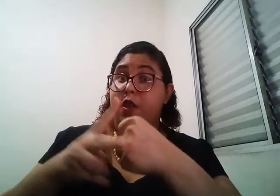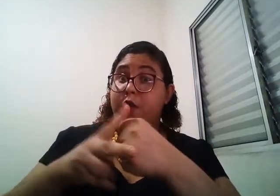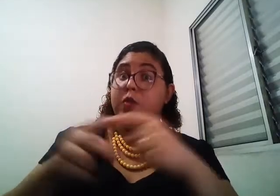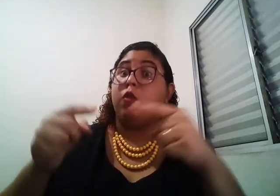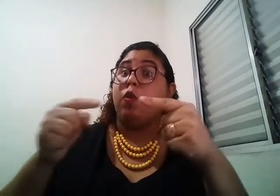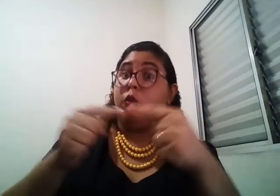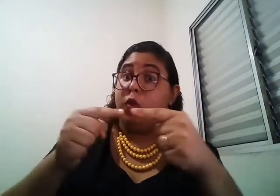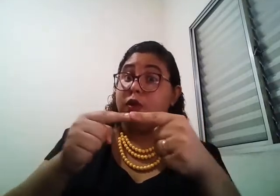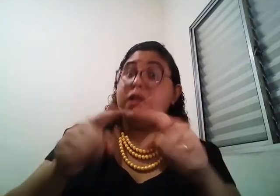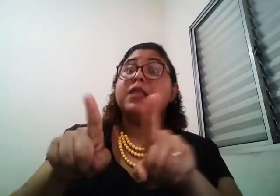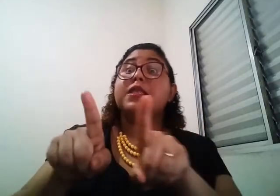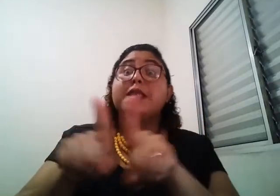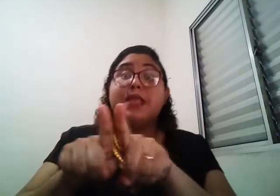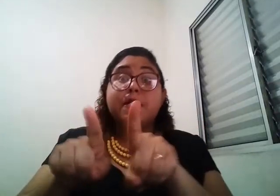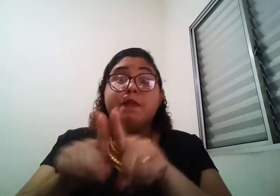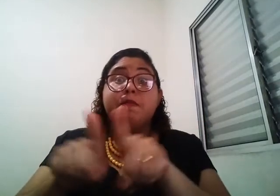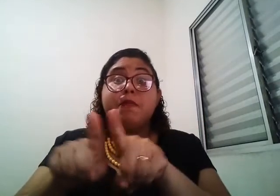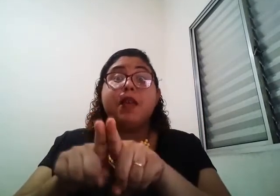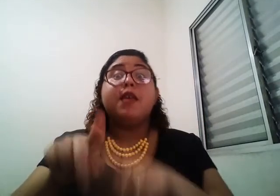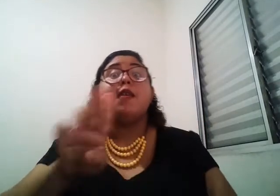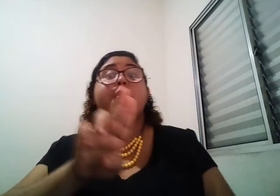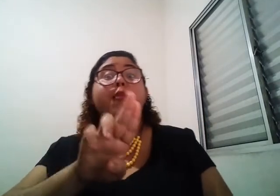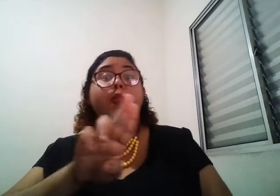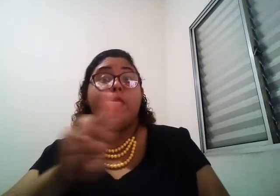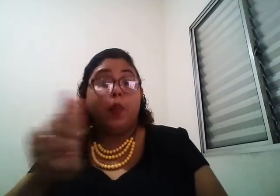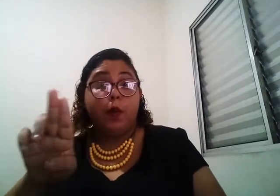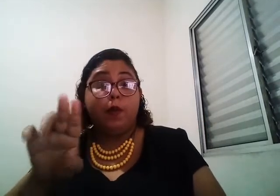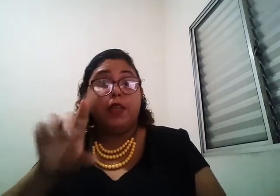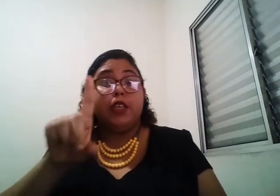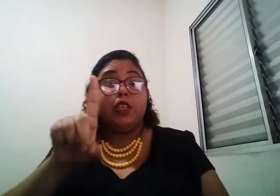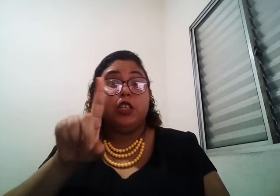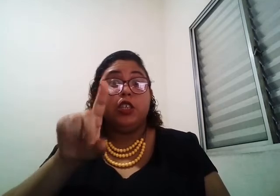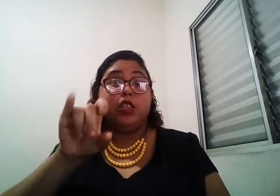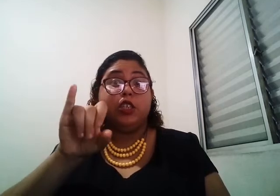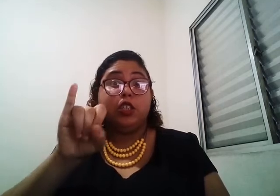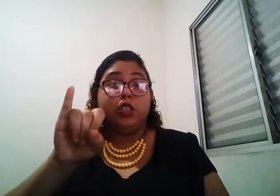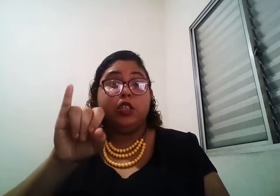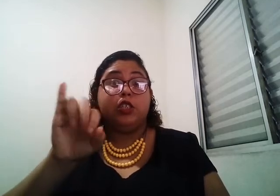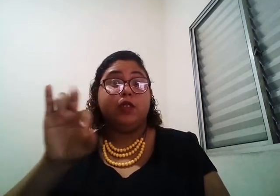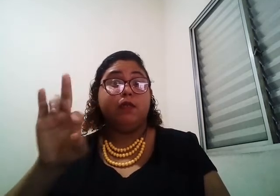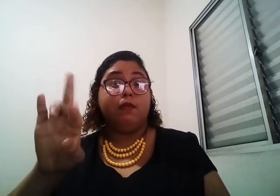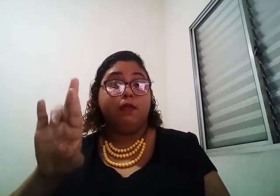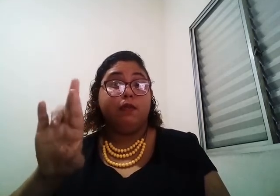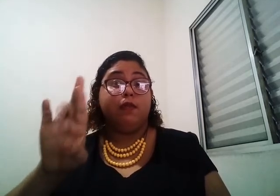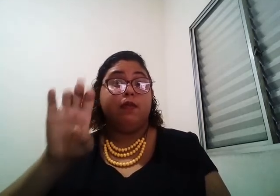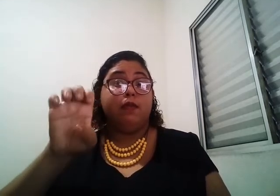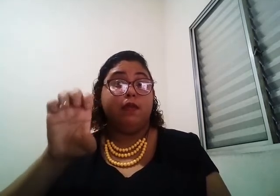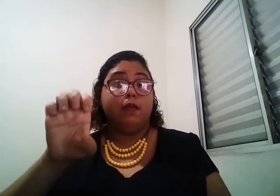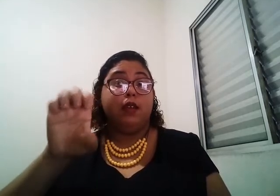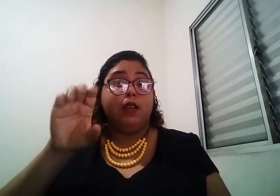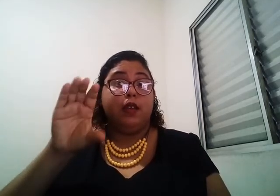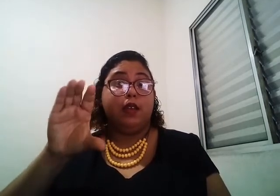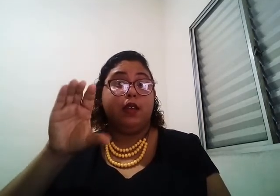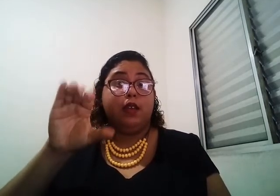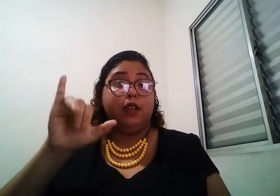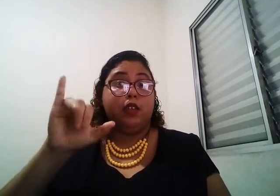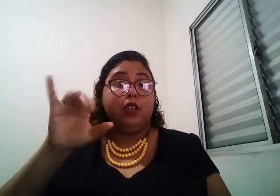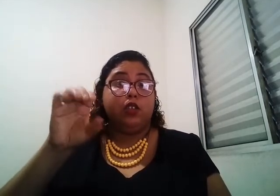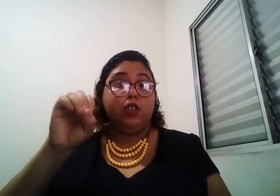direcionais, né? Eles também são conhecidos dessa forma. O que seria, né? Esses verbos